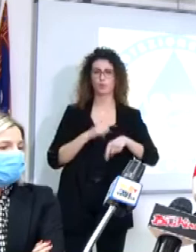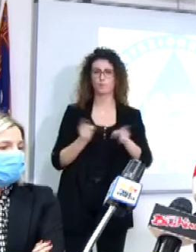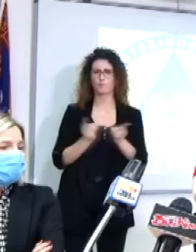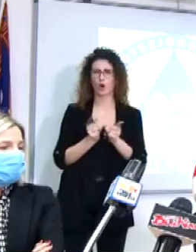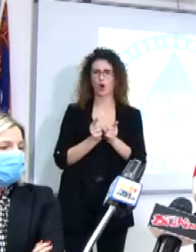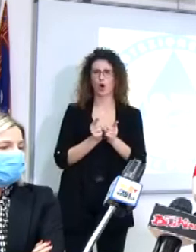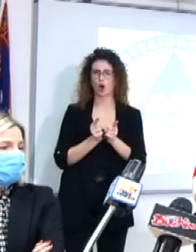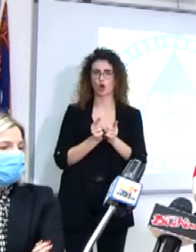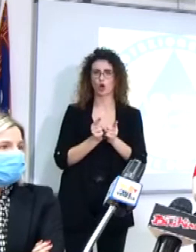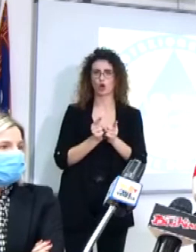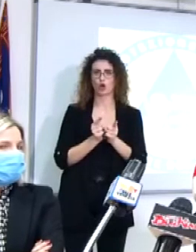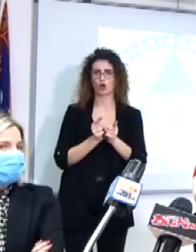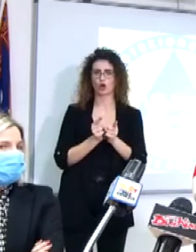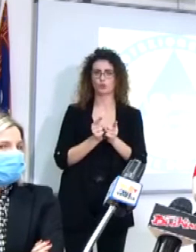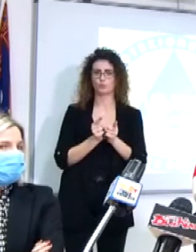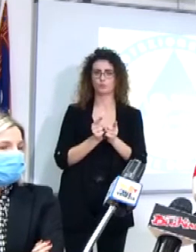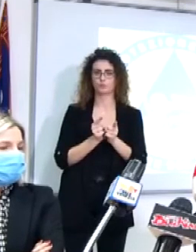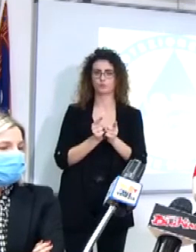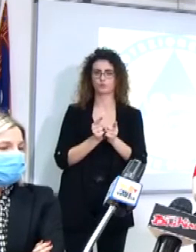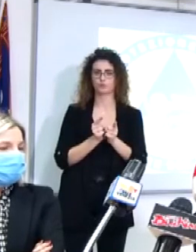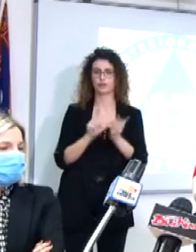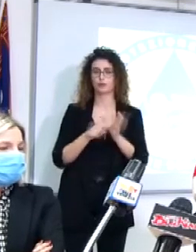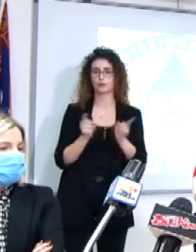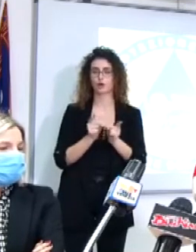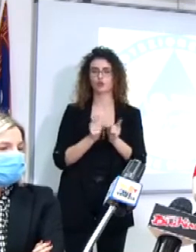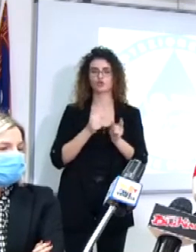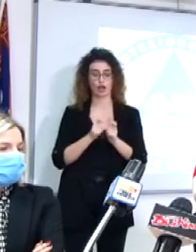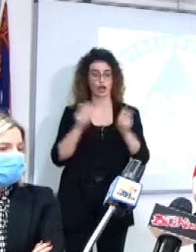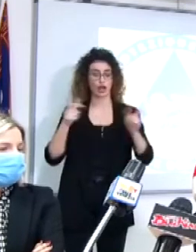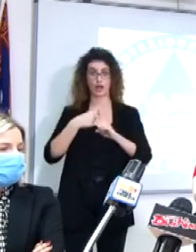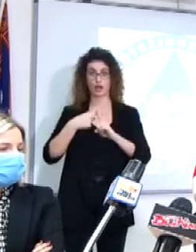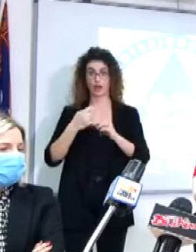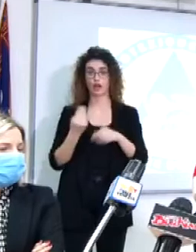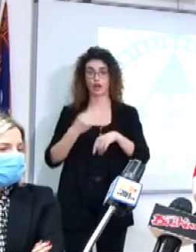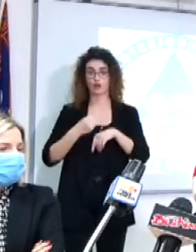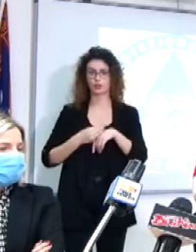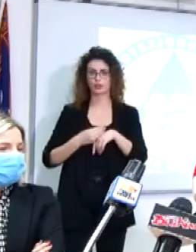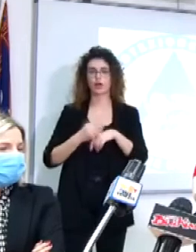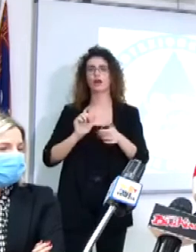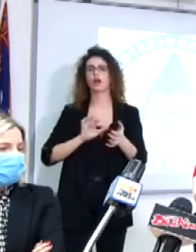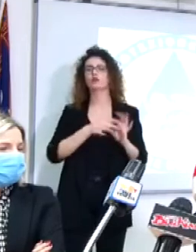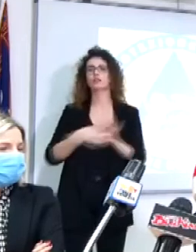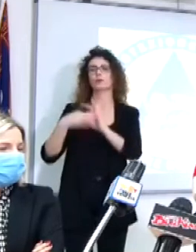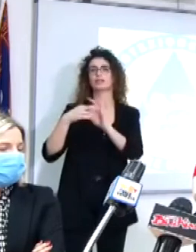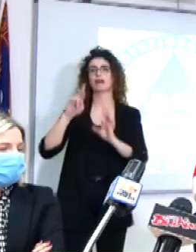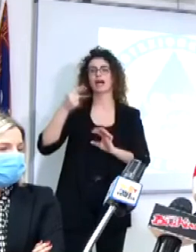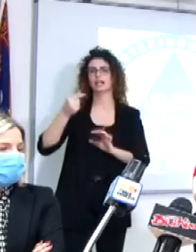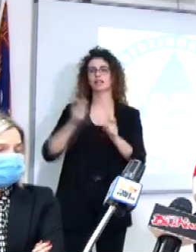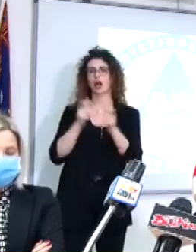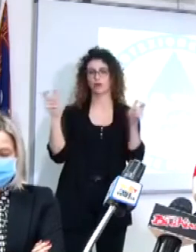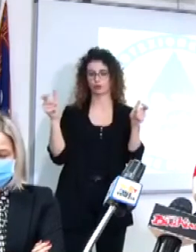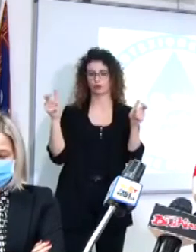questo aumento di positività ci ha portato ad un aumento del re conti quindi le racconti ha